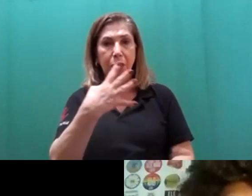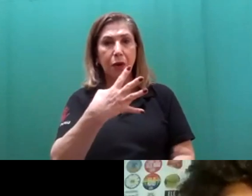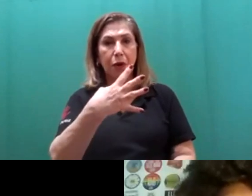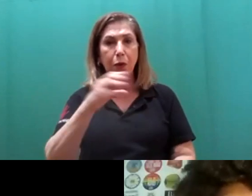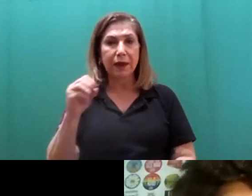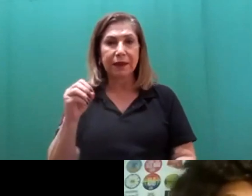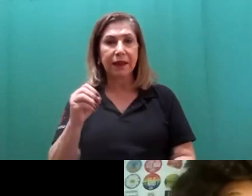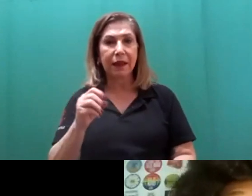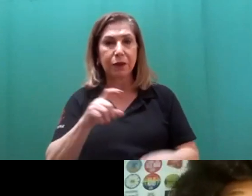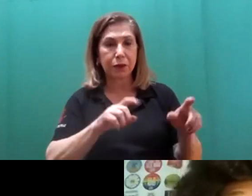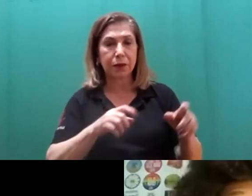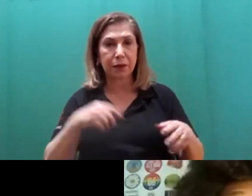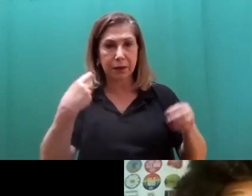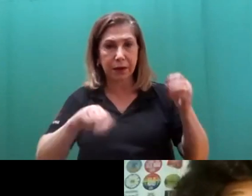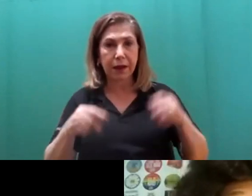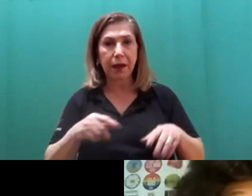onde isso é movimentado muito,